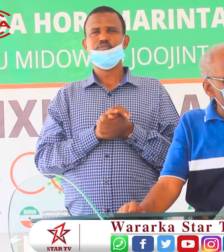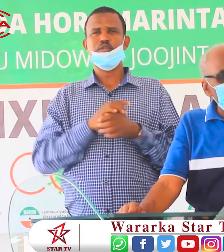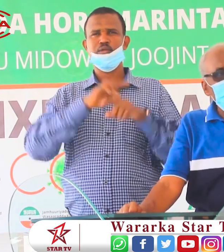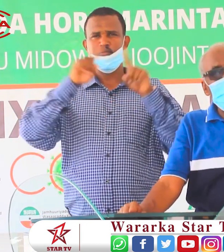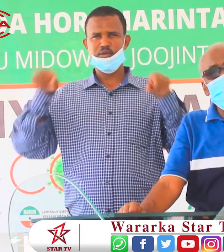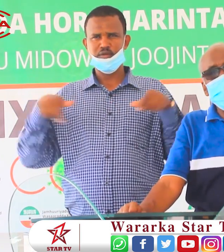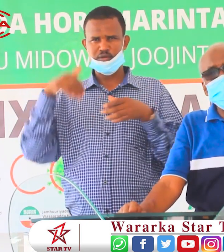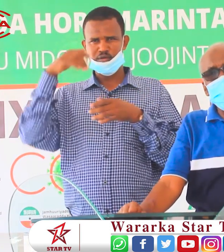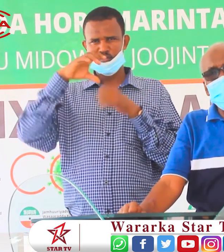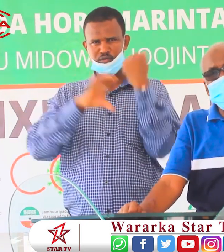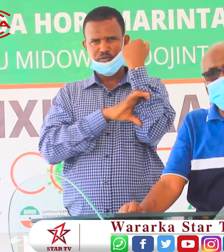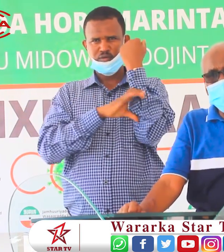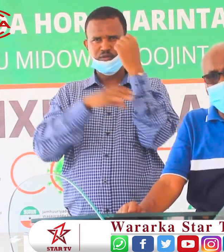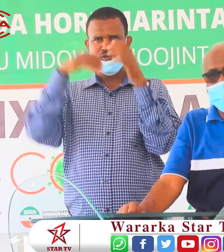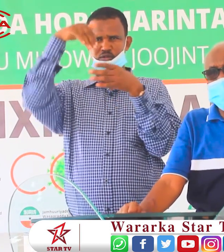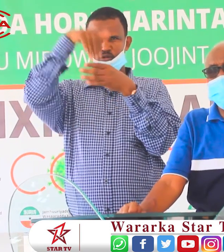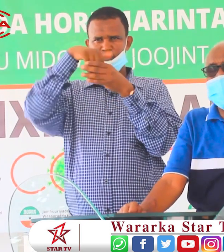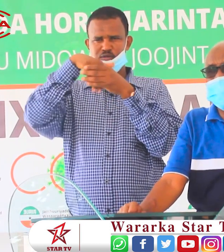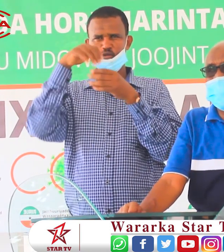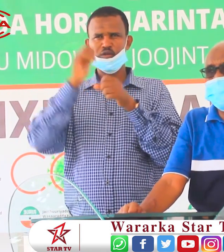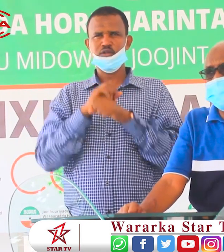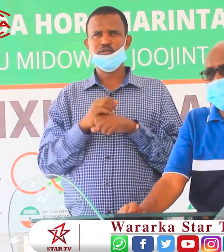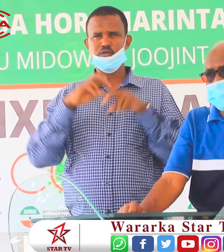wadanka laga soo galo waxaa soo galay 1670 qof